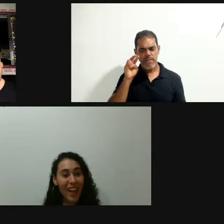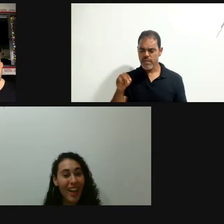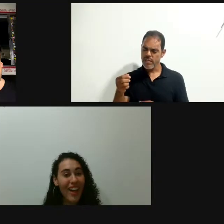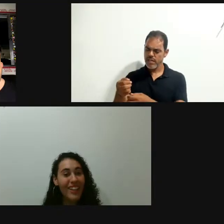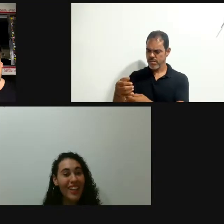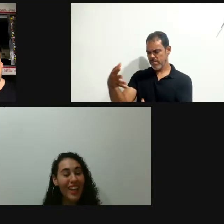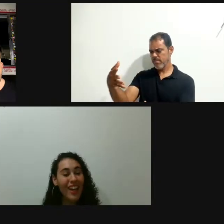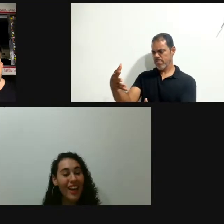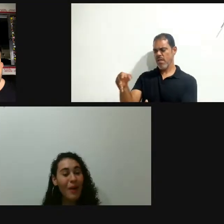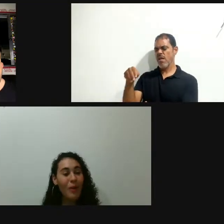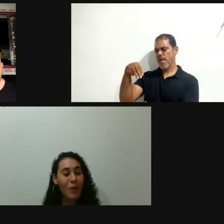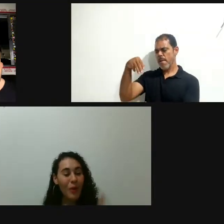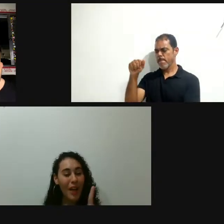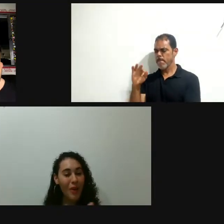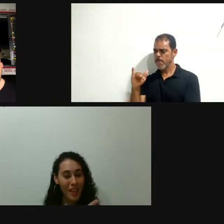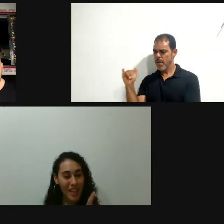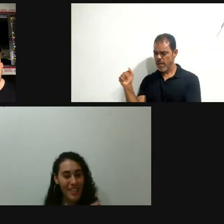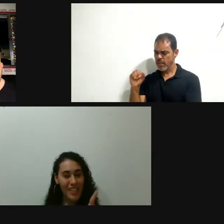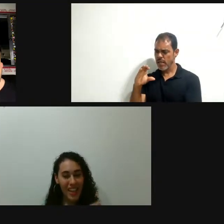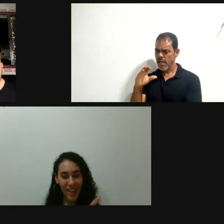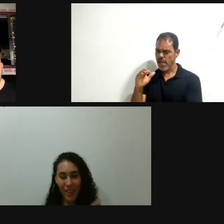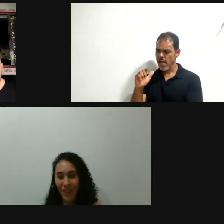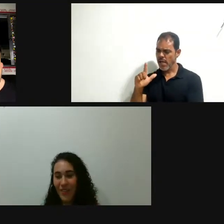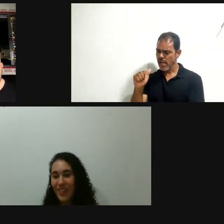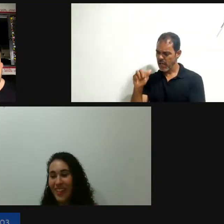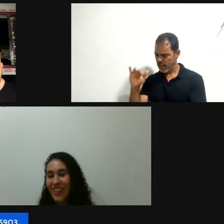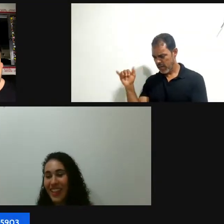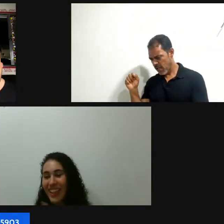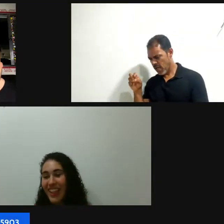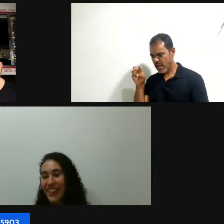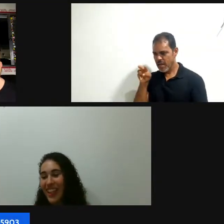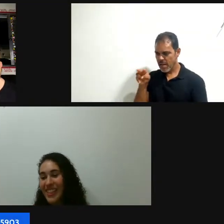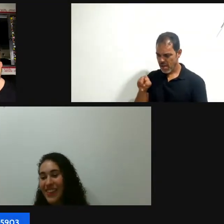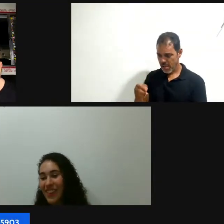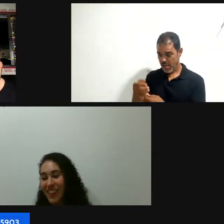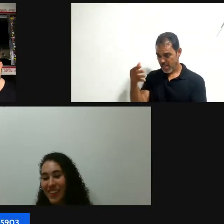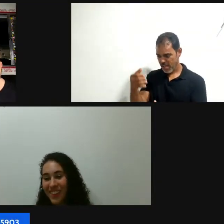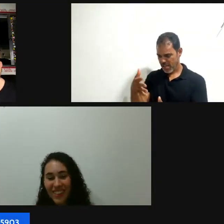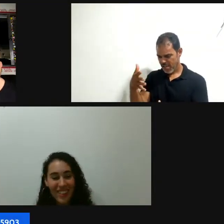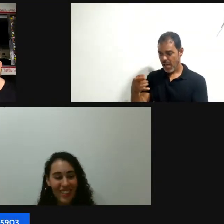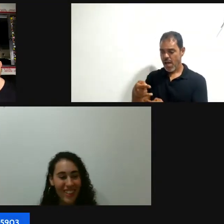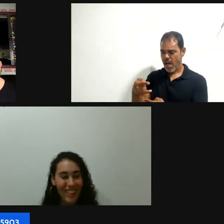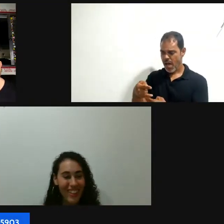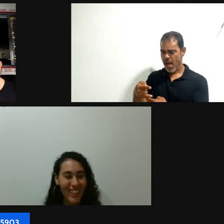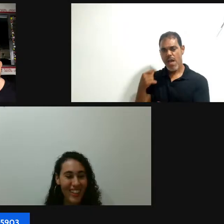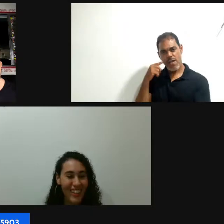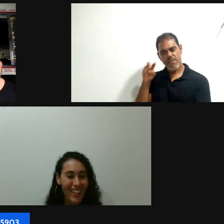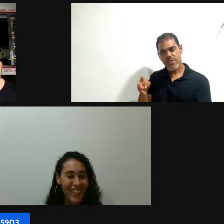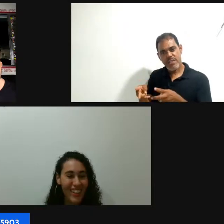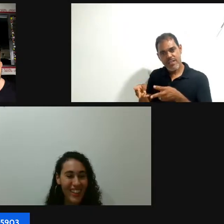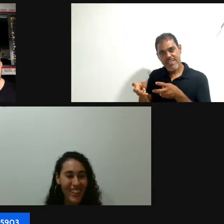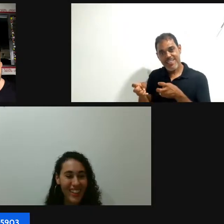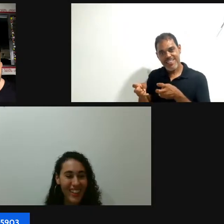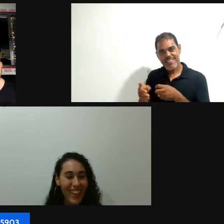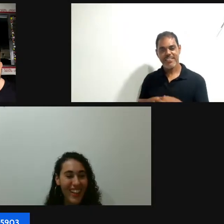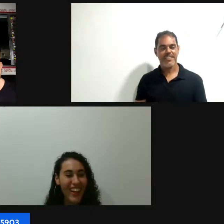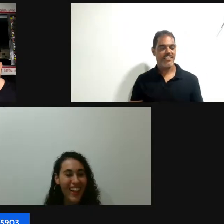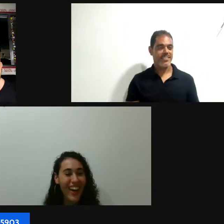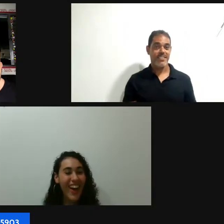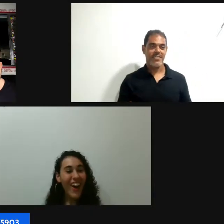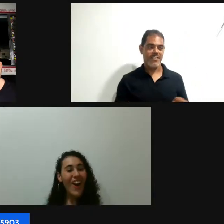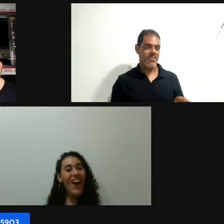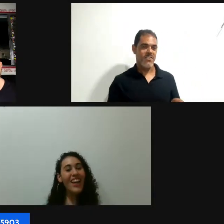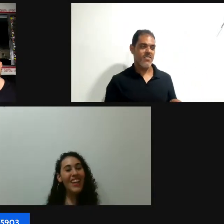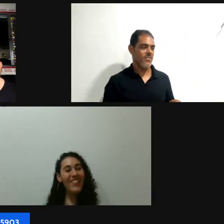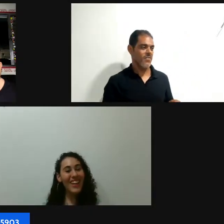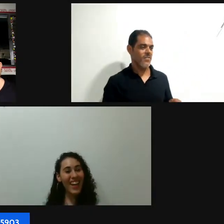que ela reconheceu e está chamando. Clara, vai para casa. Acho que você está sendo